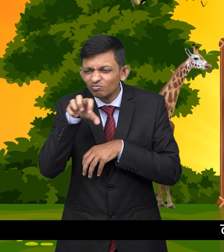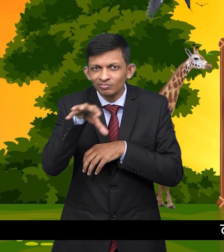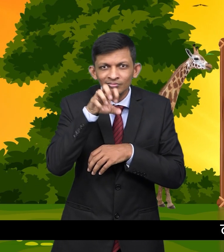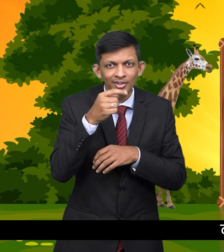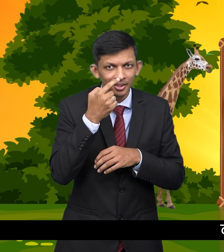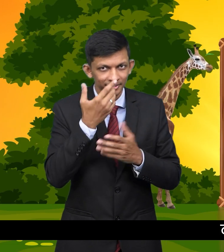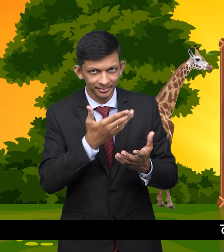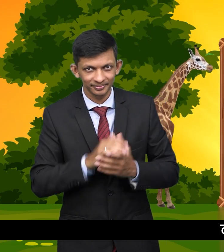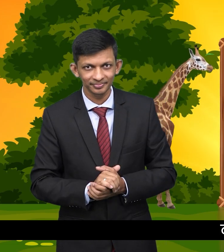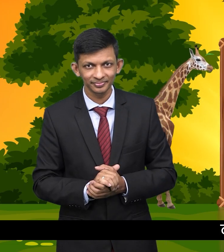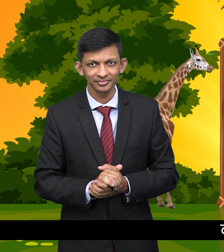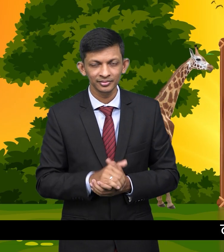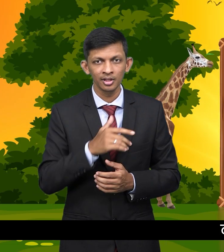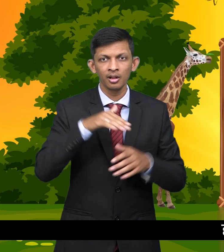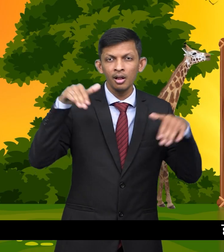वासाची जाणीव,